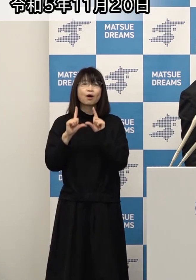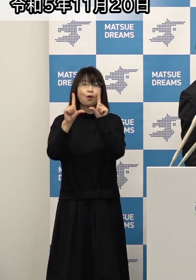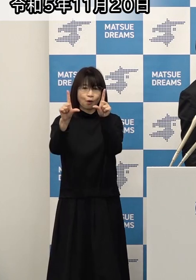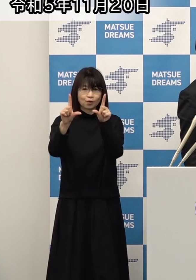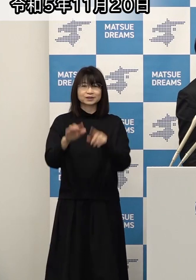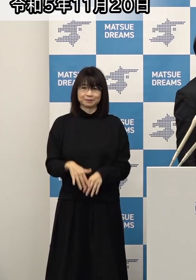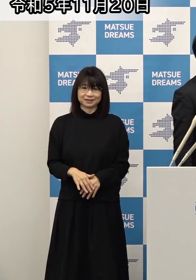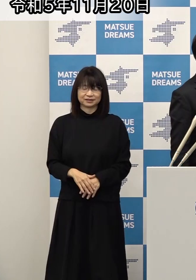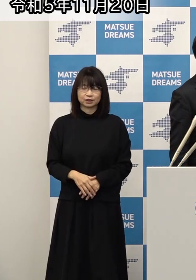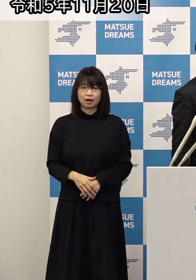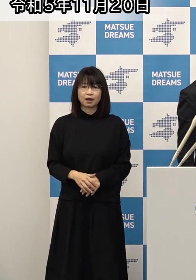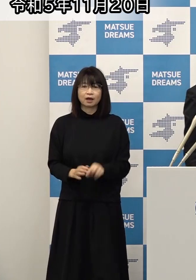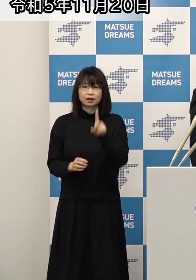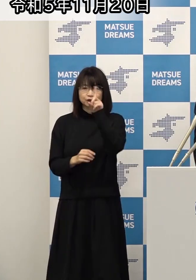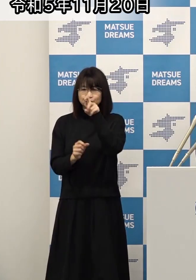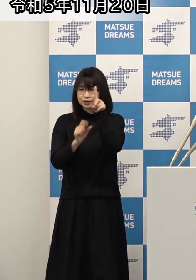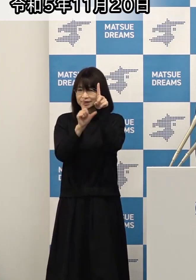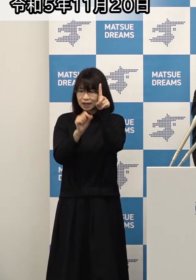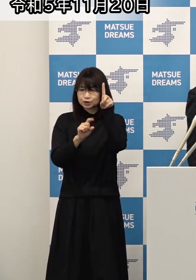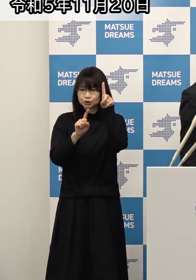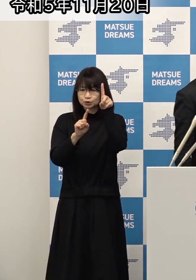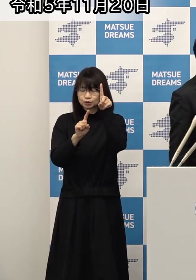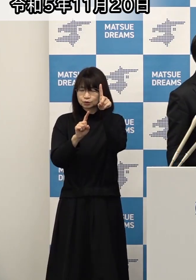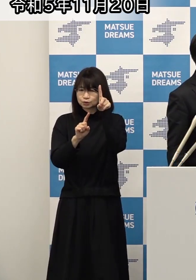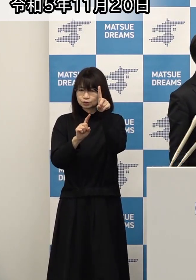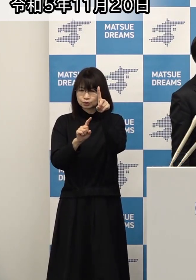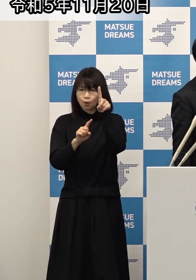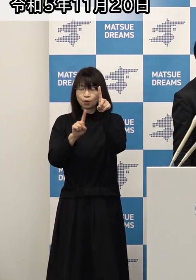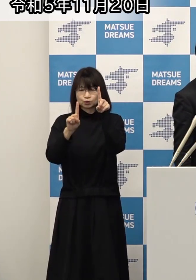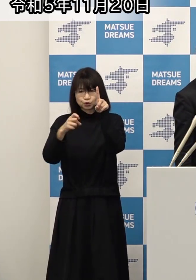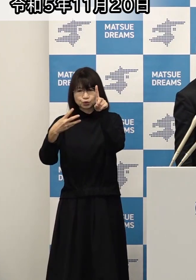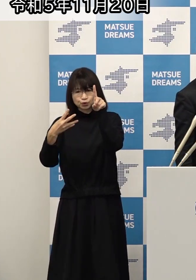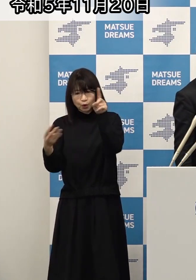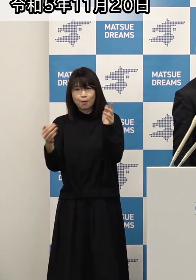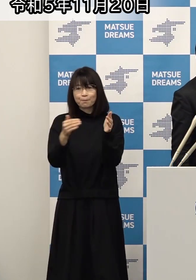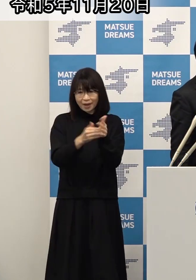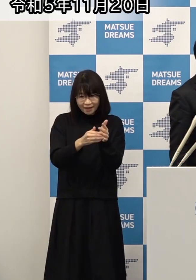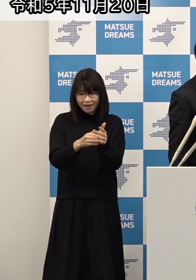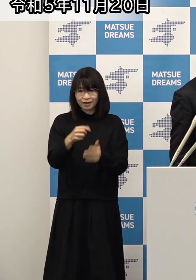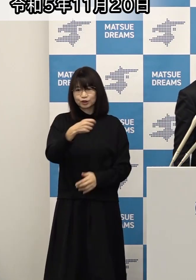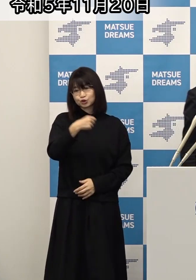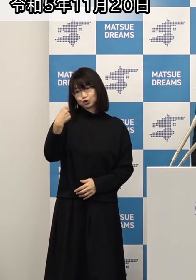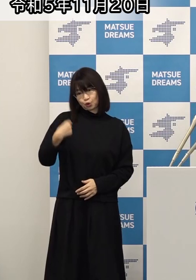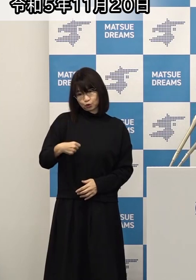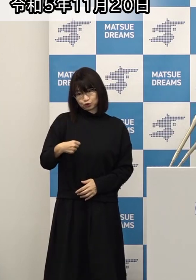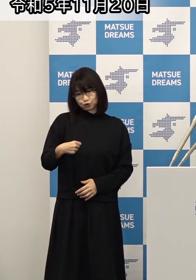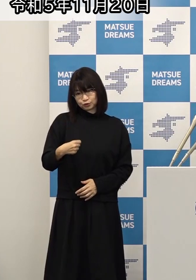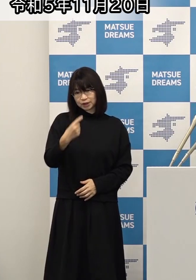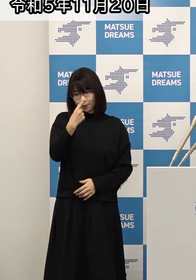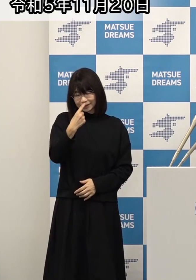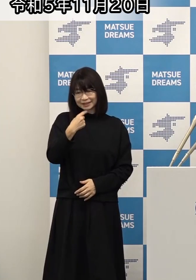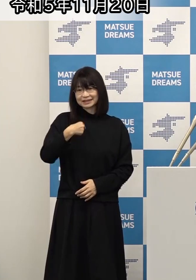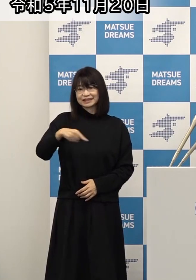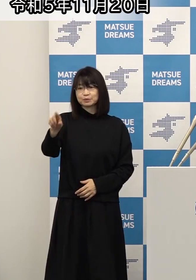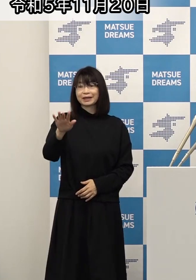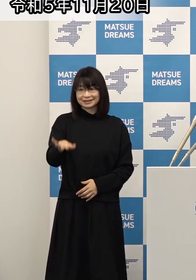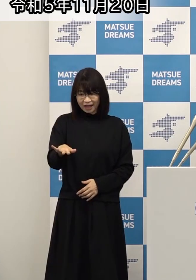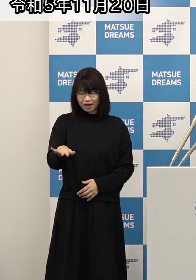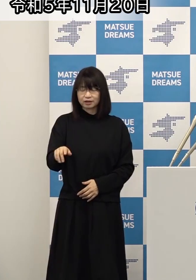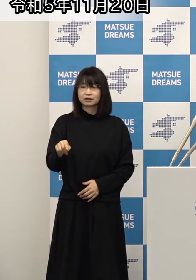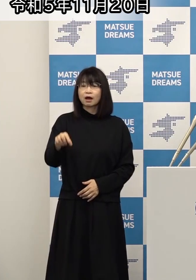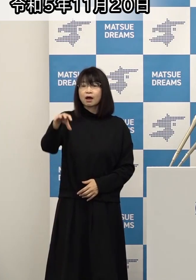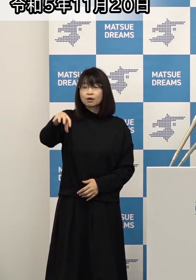月の12日から14日まで中国の甲州市に行ってまいりました。甲州市はですね、上海